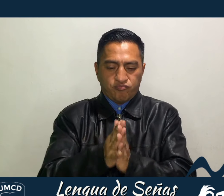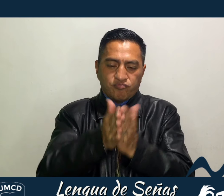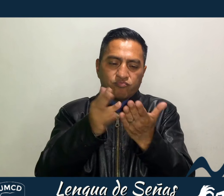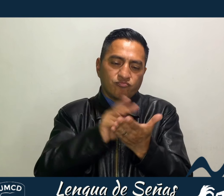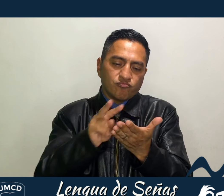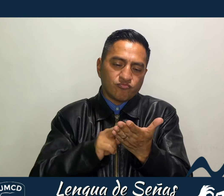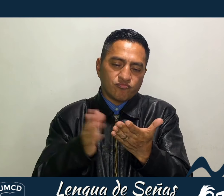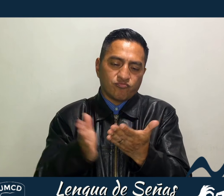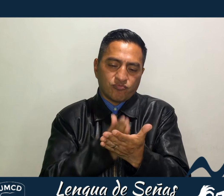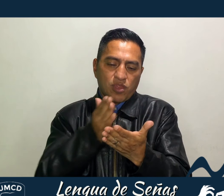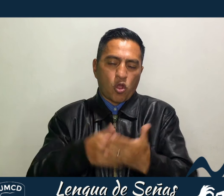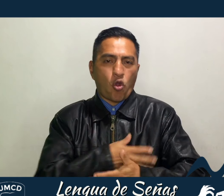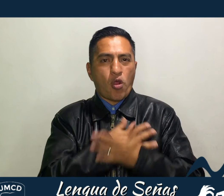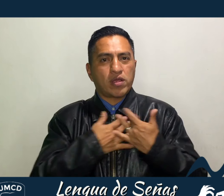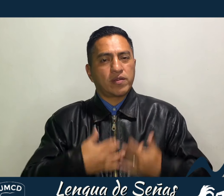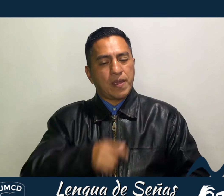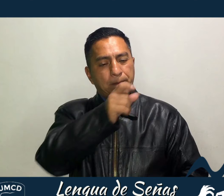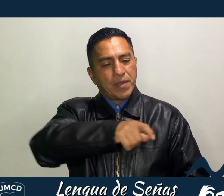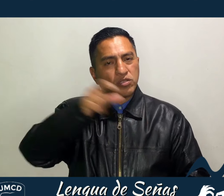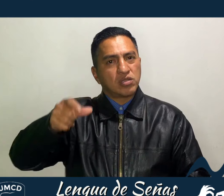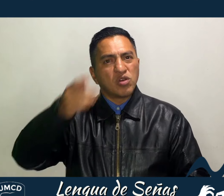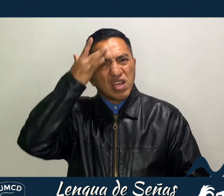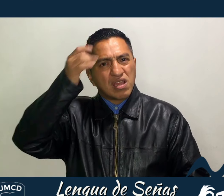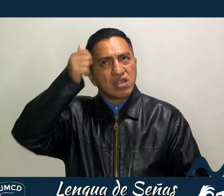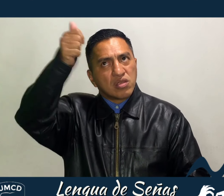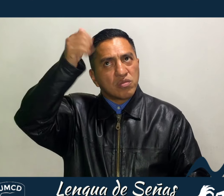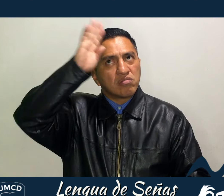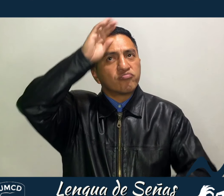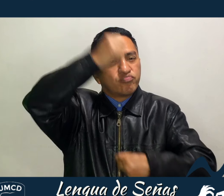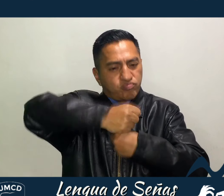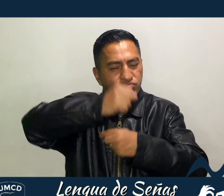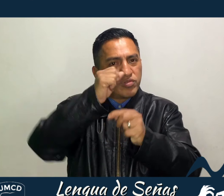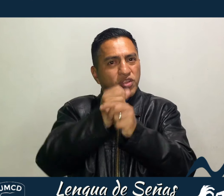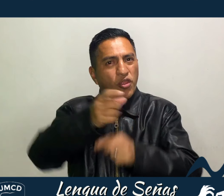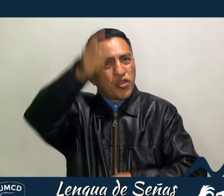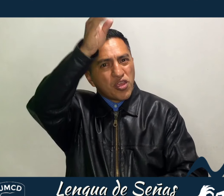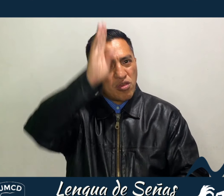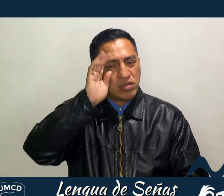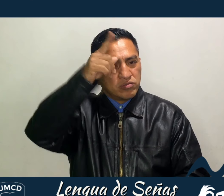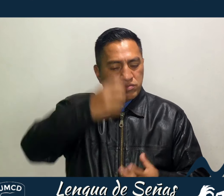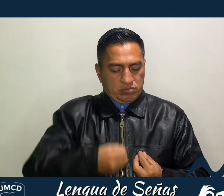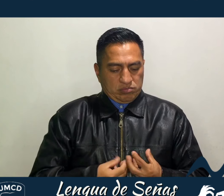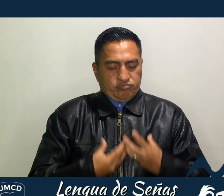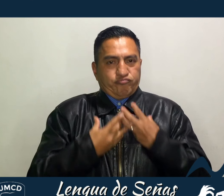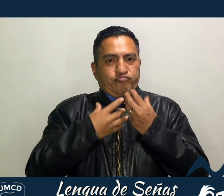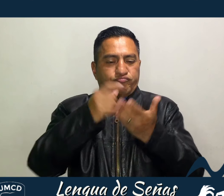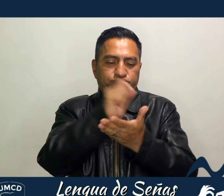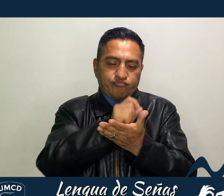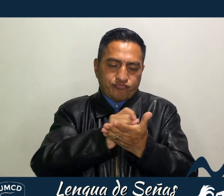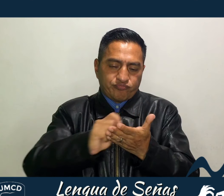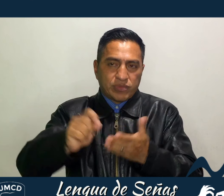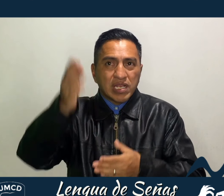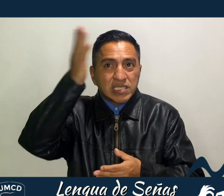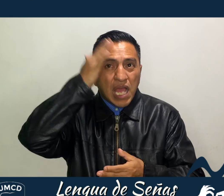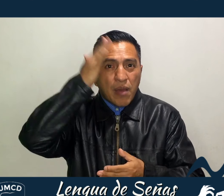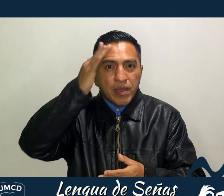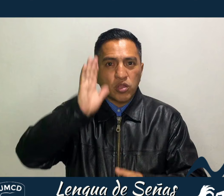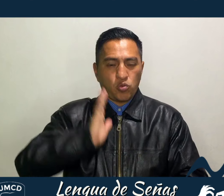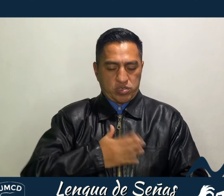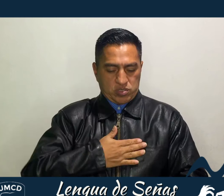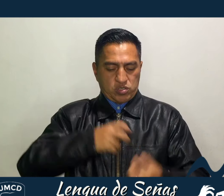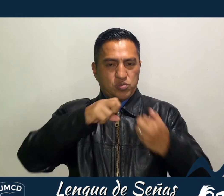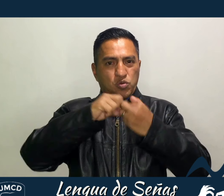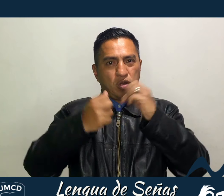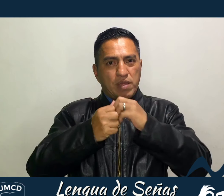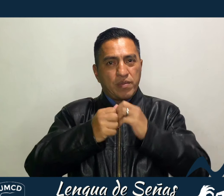corazón del hombre. Y esto es gracias a que fue inspirada por el Creador. ¿Y quién mejor para hablar de nuestros problemas